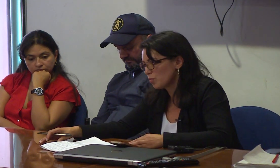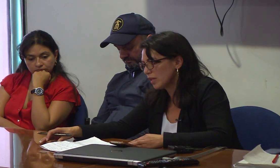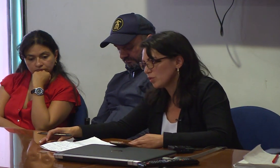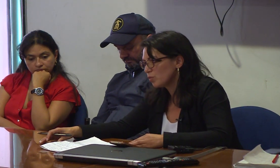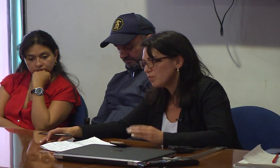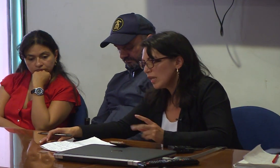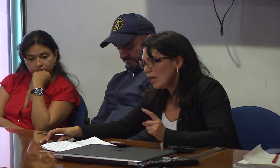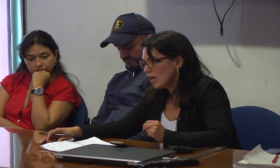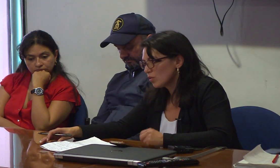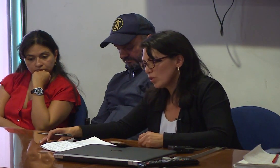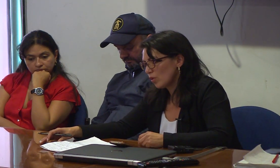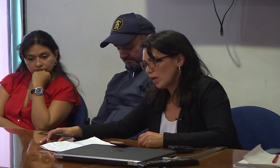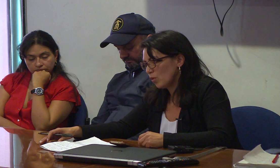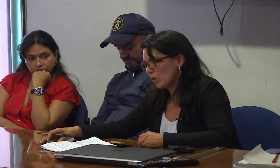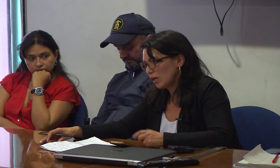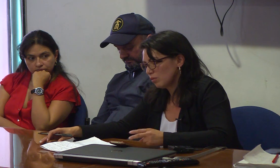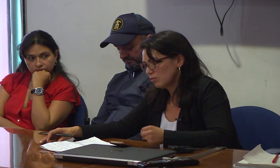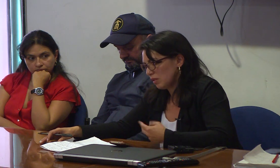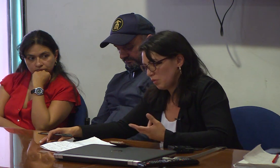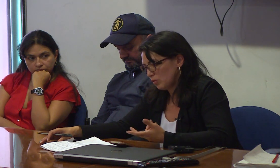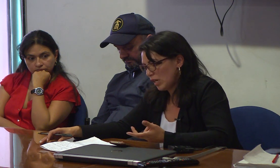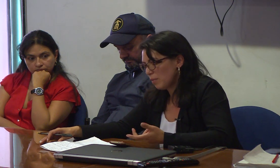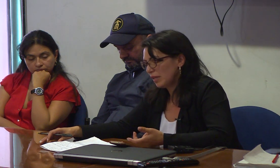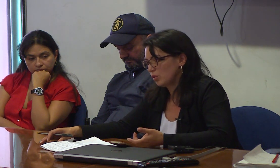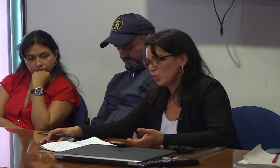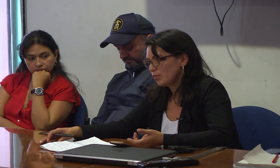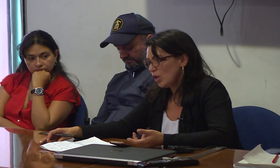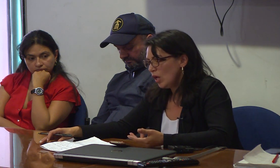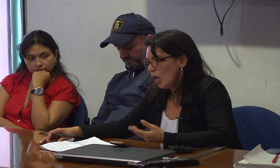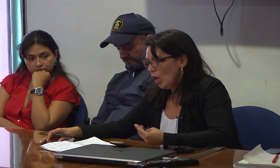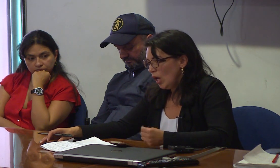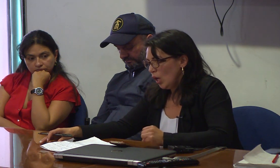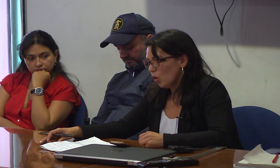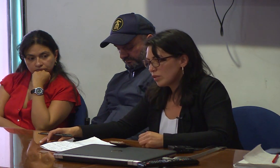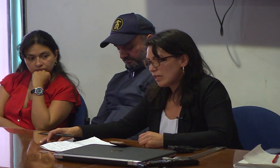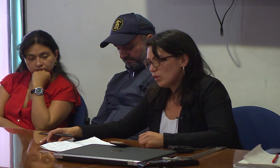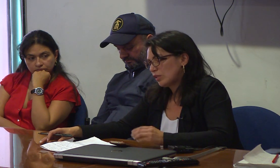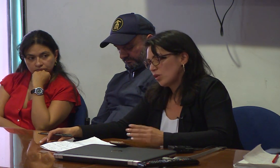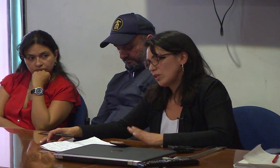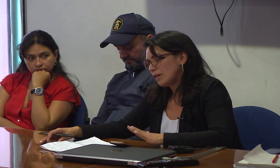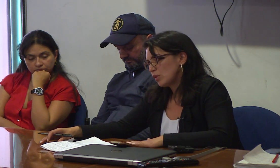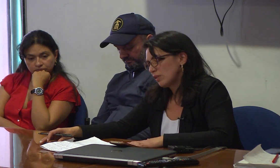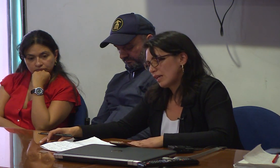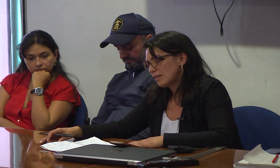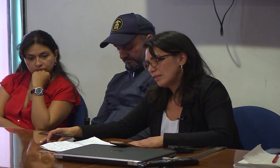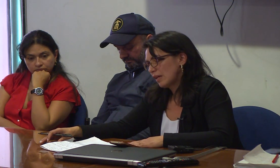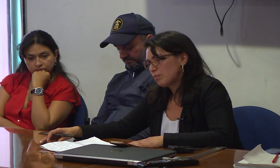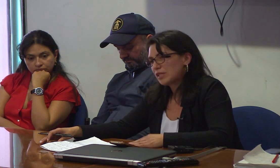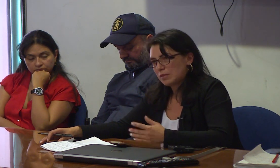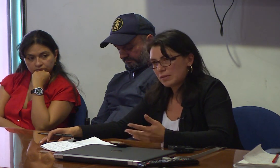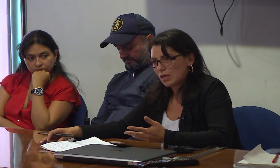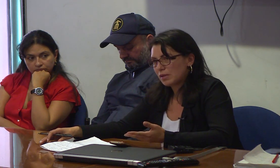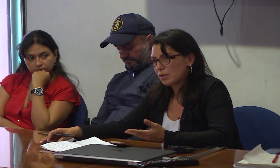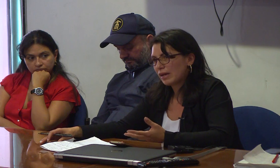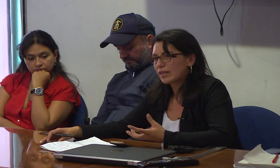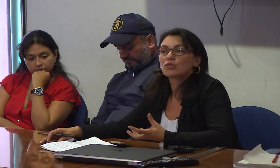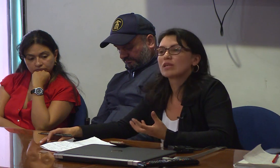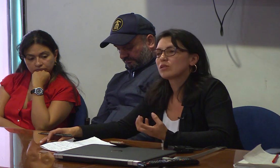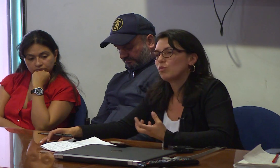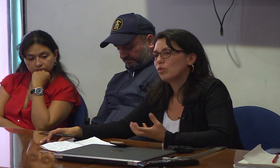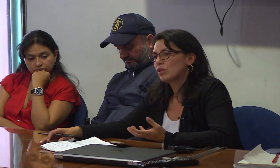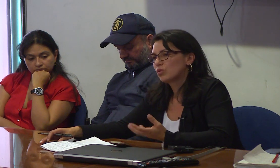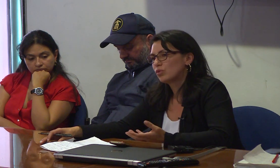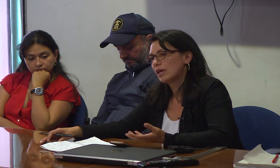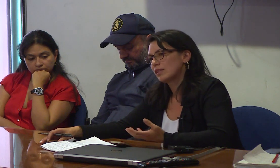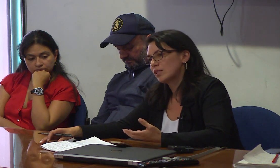de conocimiento. Eso sería un elemento. Otra cosa que me gustaría resaltar, pues, especialmente para que